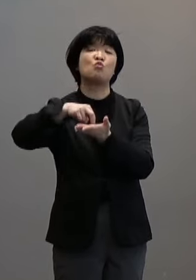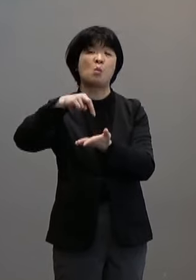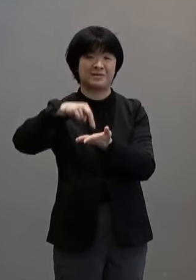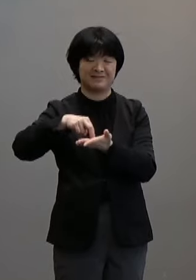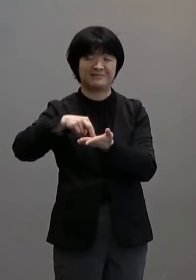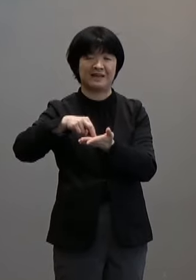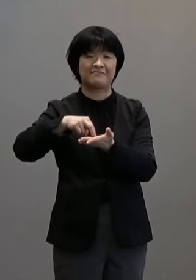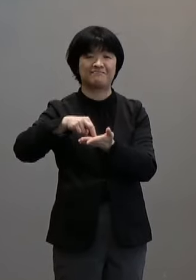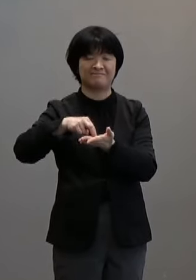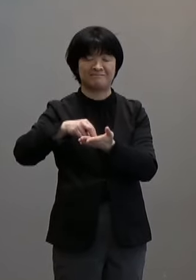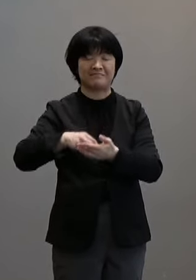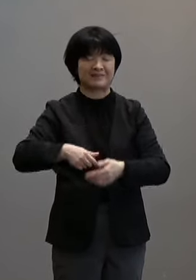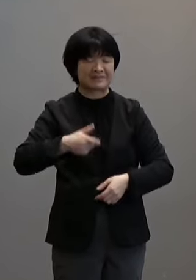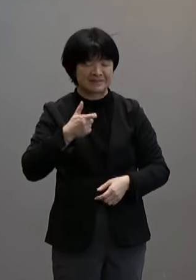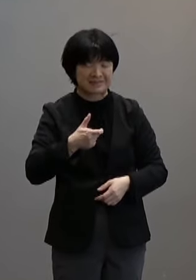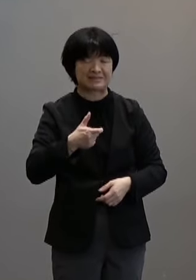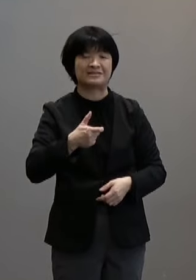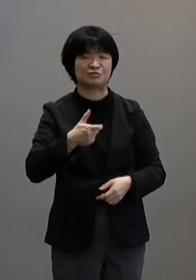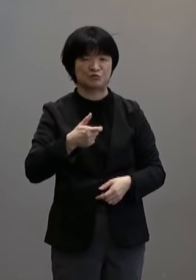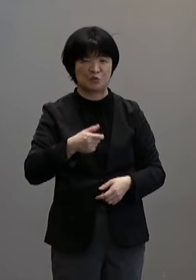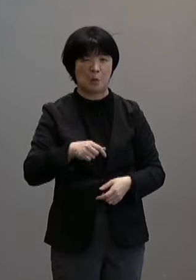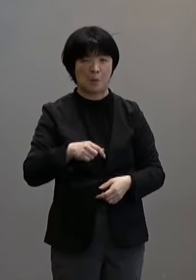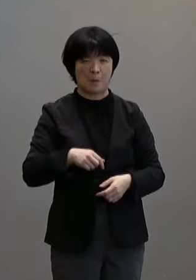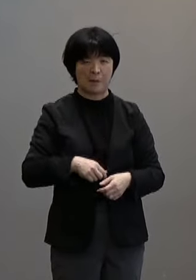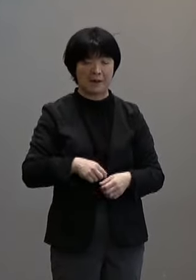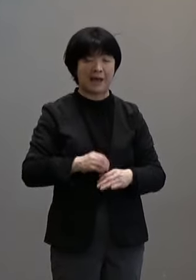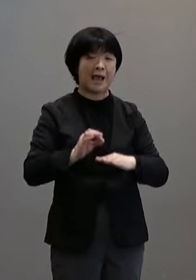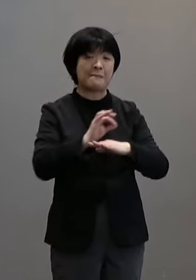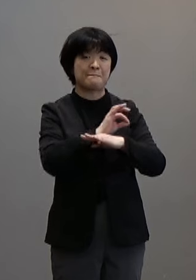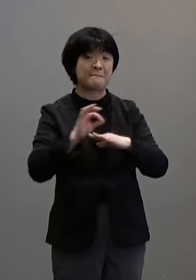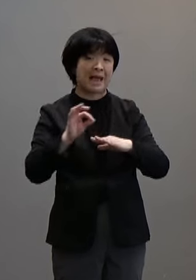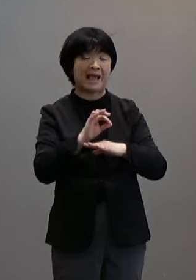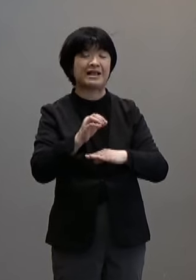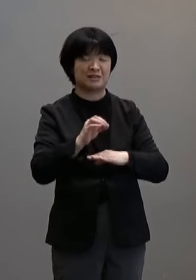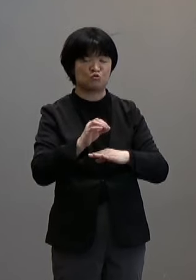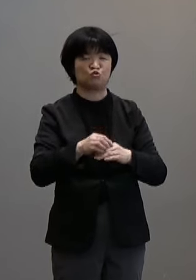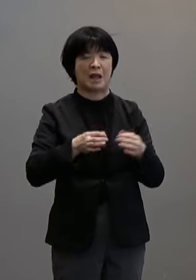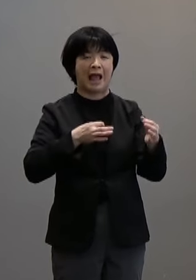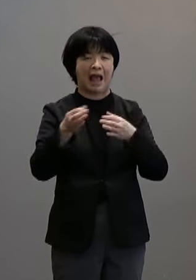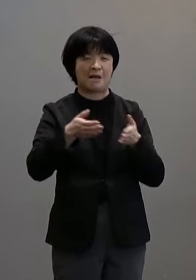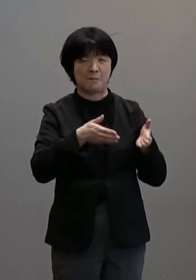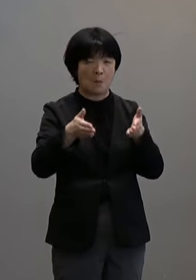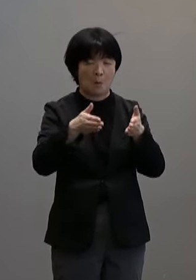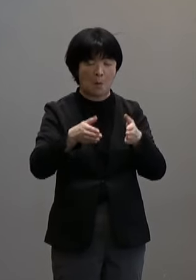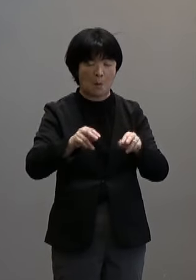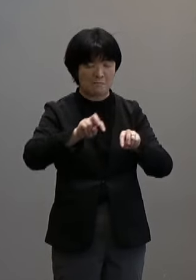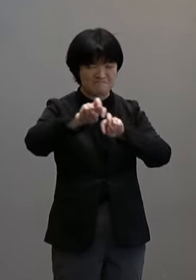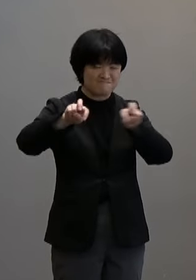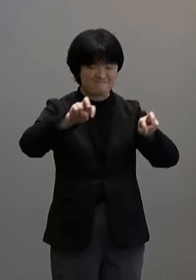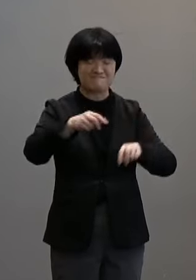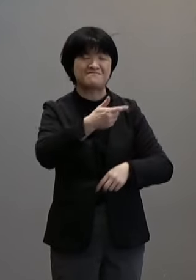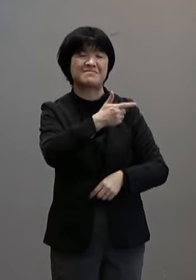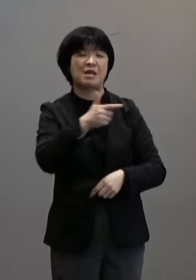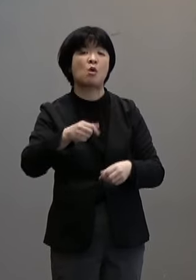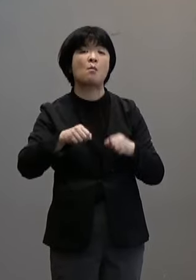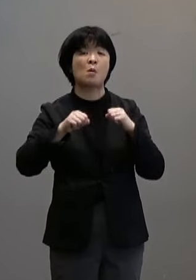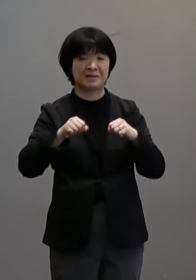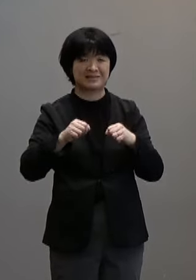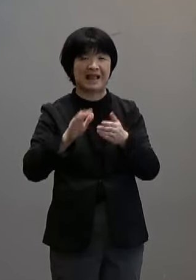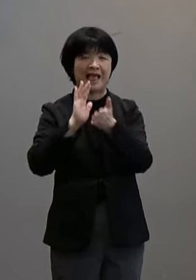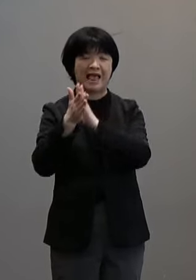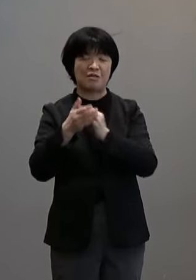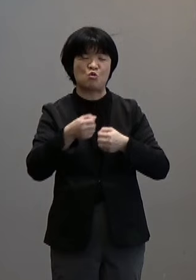そうしたマーケティングであったり、販路の開拓も含めてですね、県産農林水産物の輸出に取り組